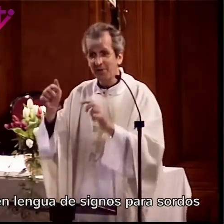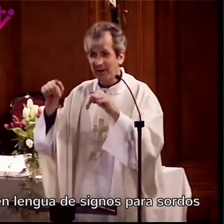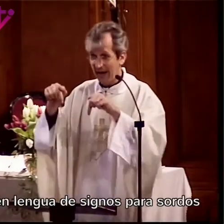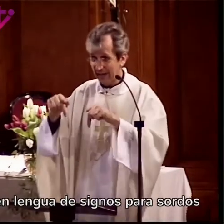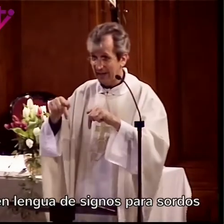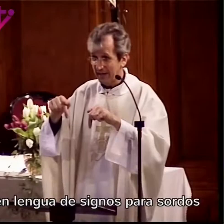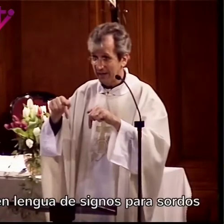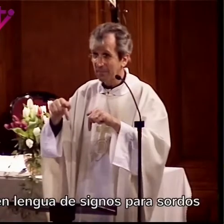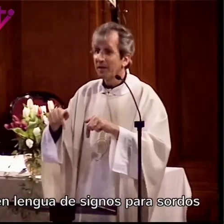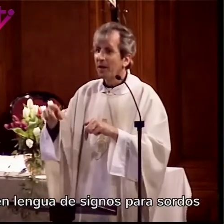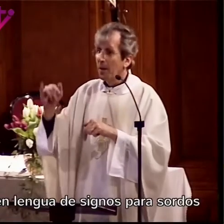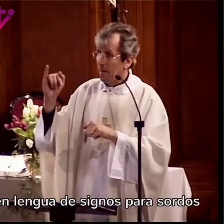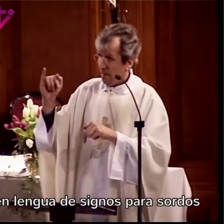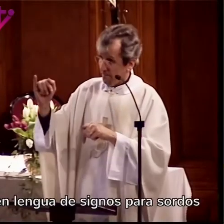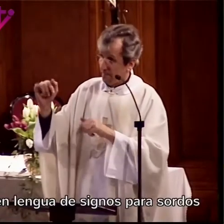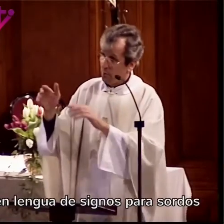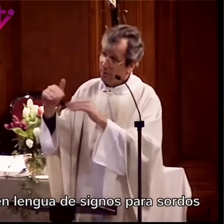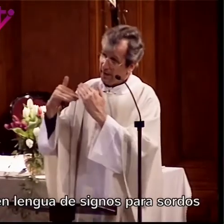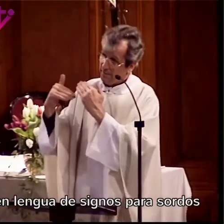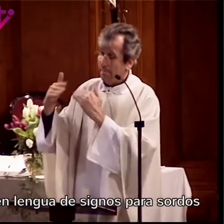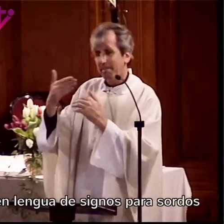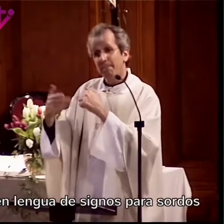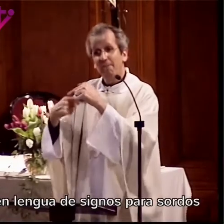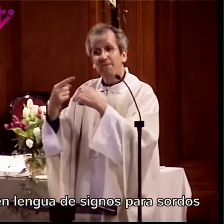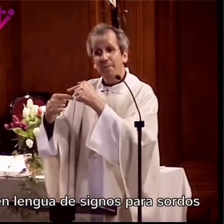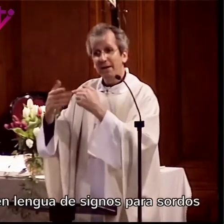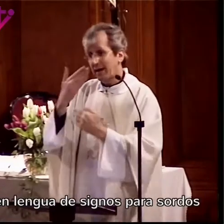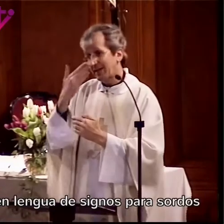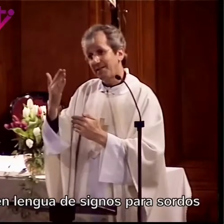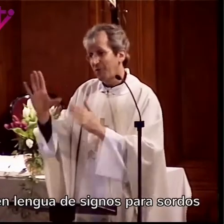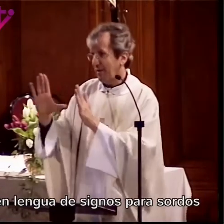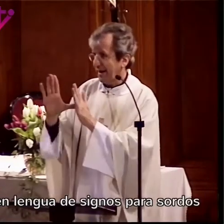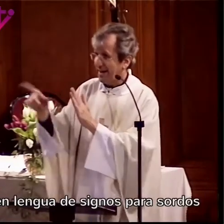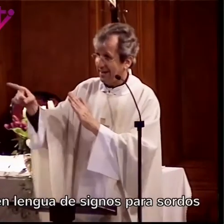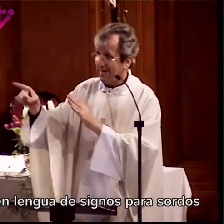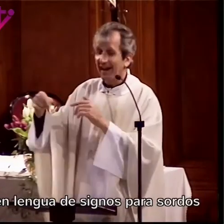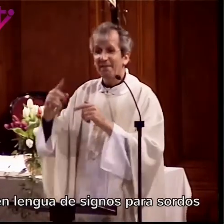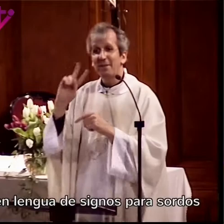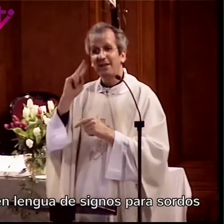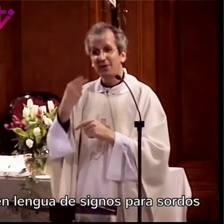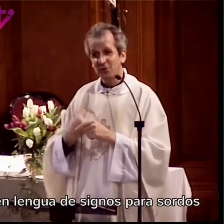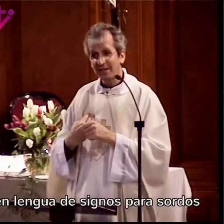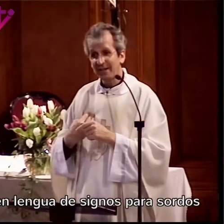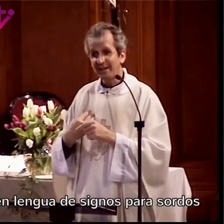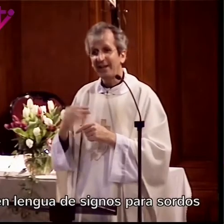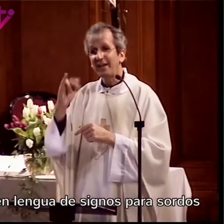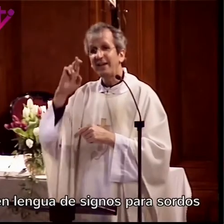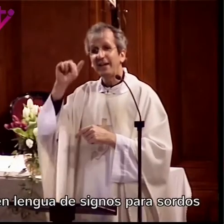aquí por una familia casi muy cercana a la familia de Rosita Irene